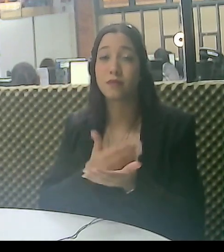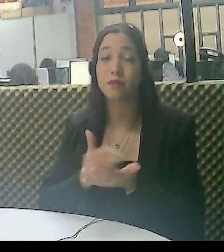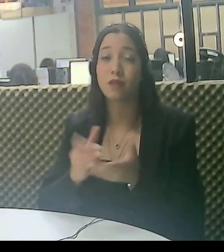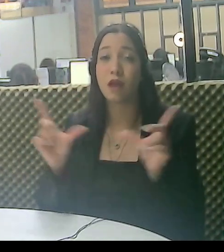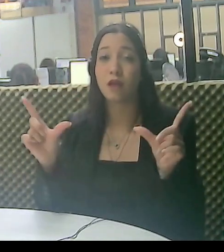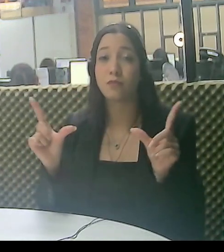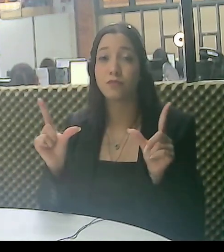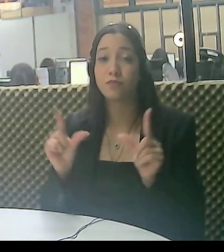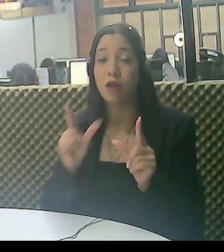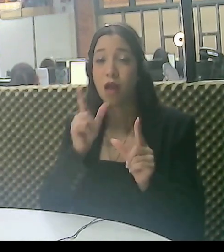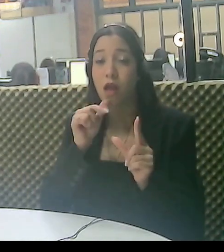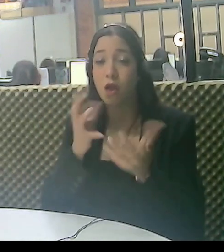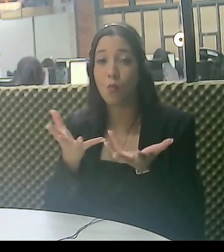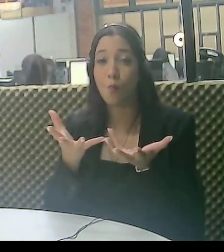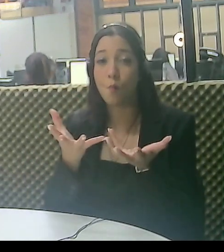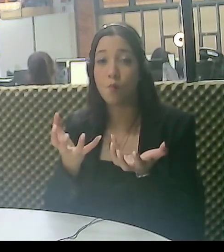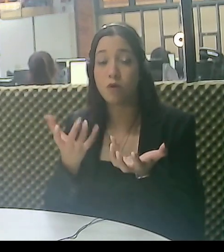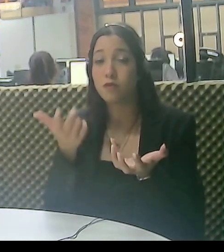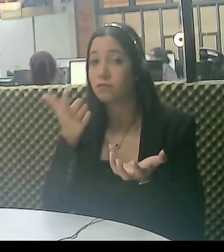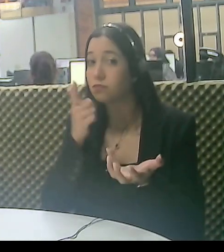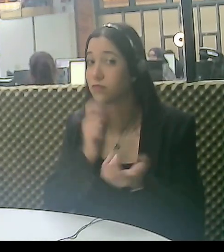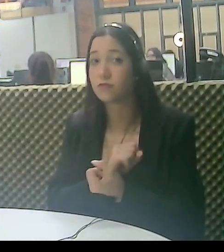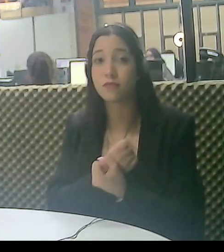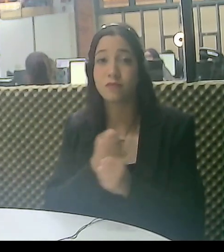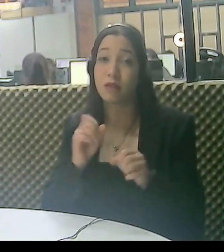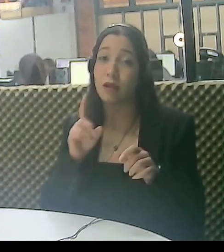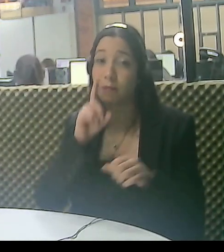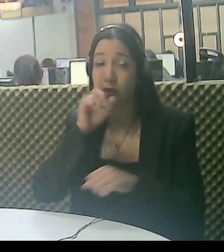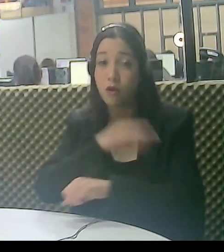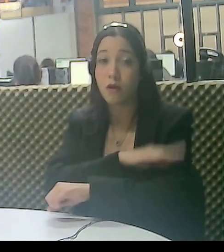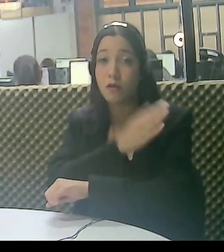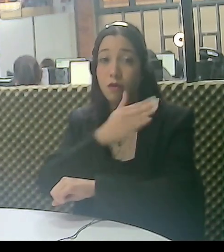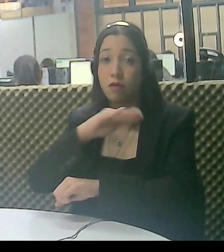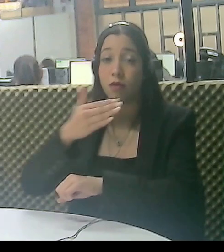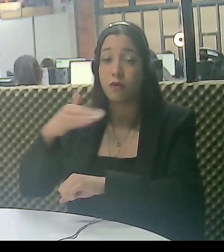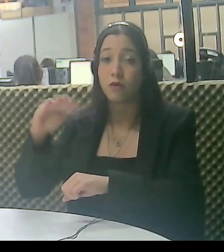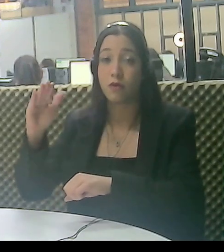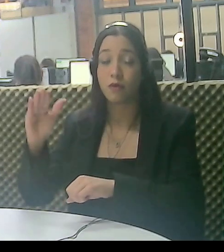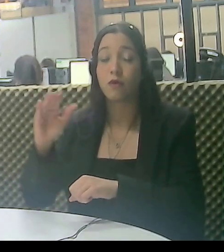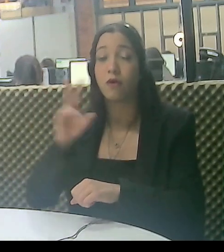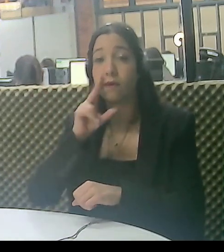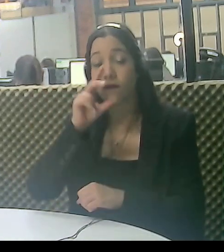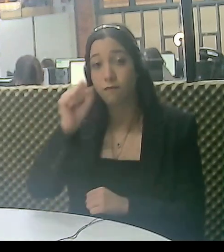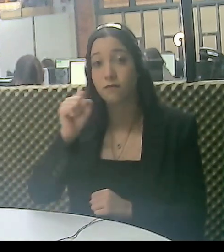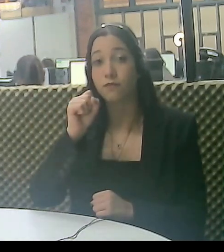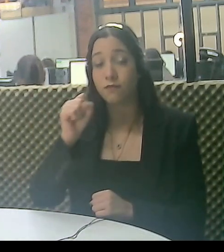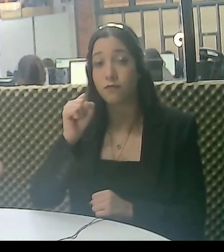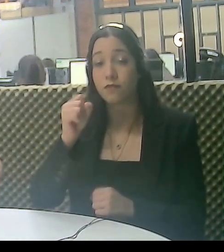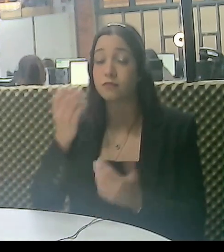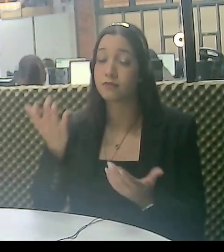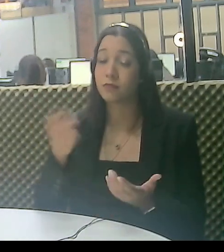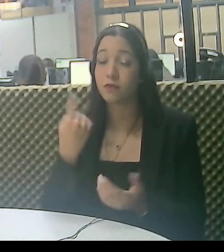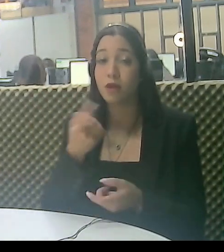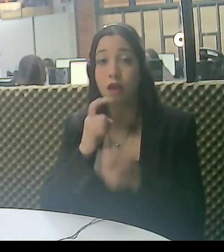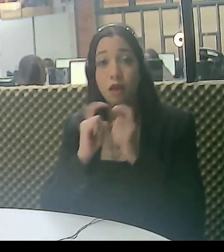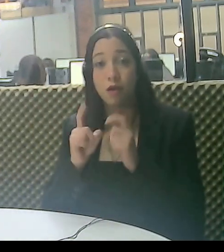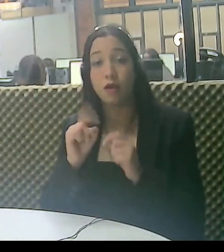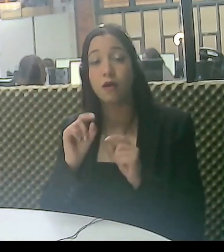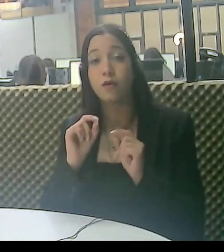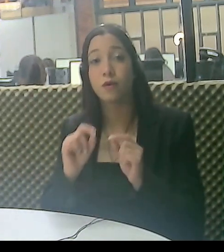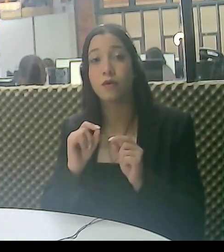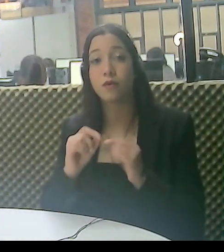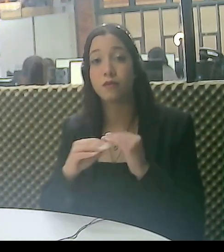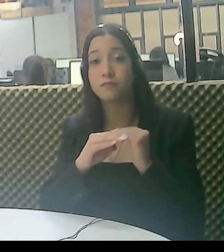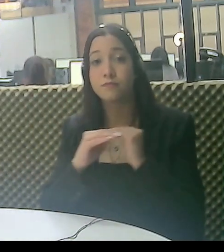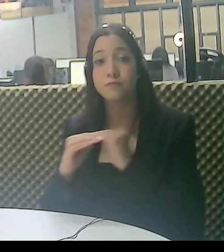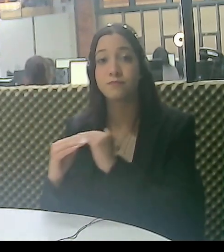de impermeabilizar essa água, podemos acontecer os alagamentos, essa enxurrada brusca. E nós reunimos para isso, para nós